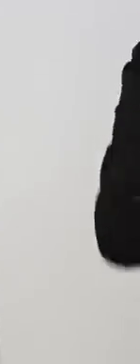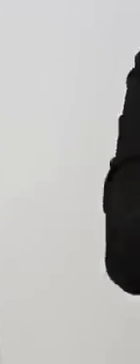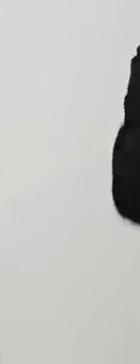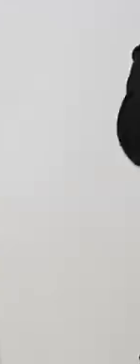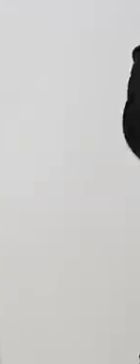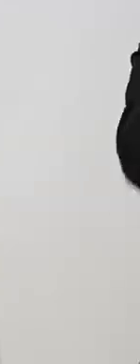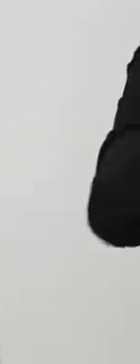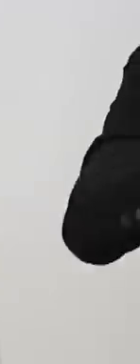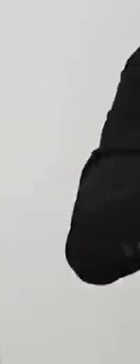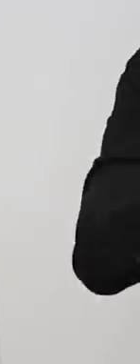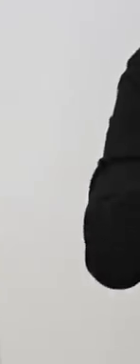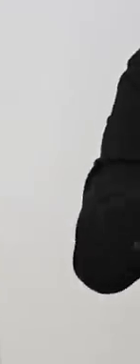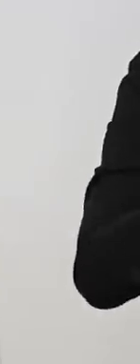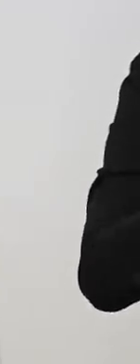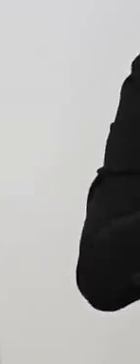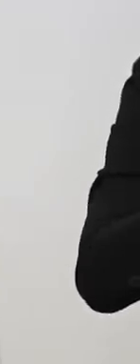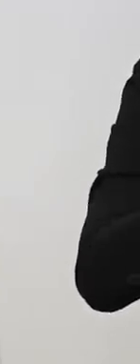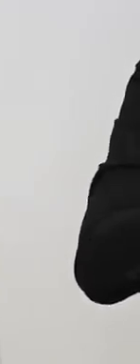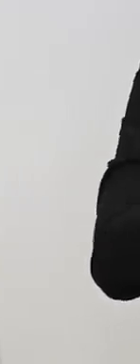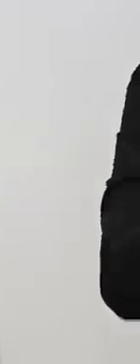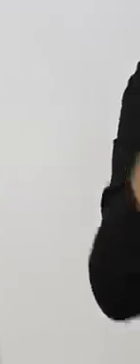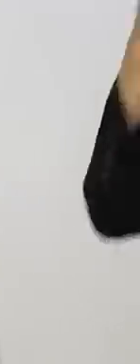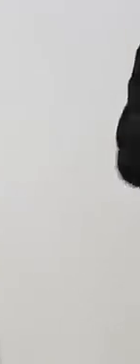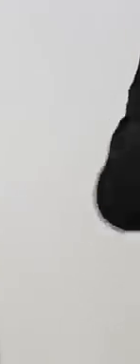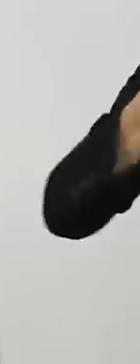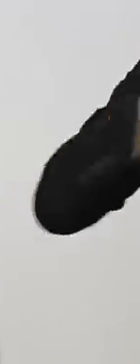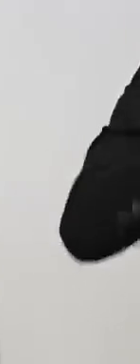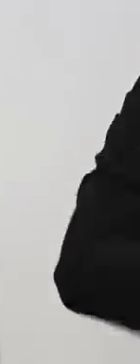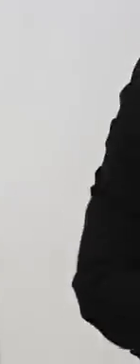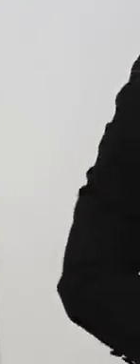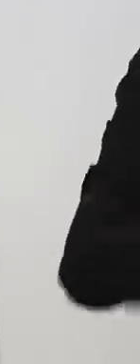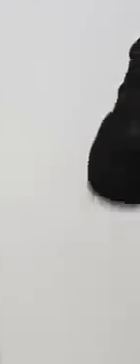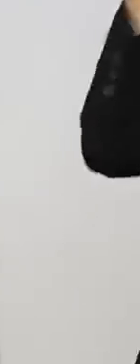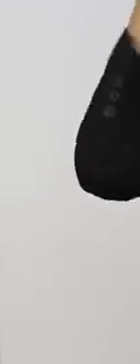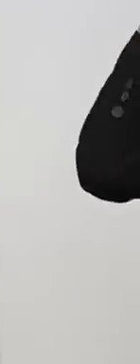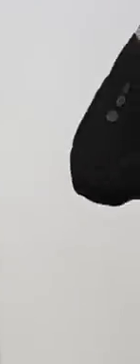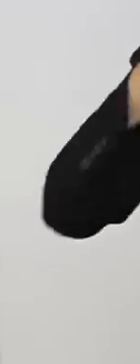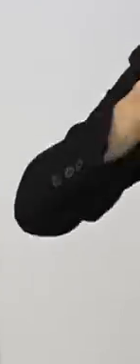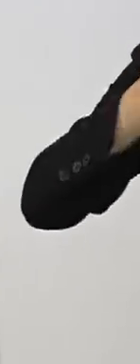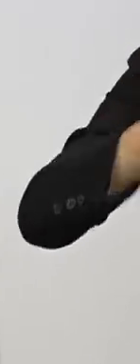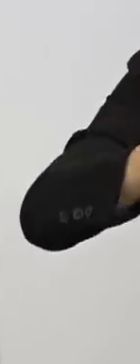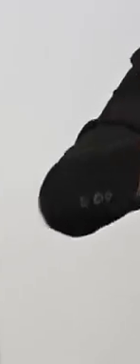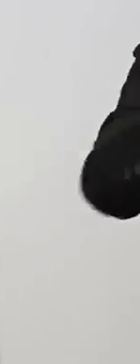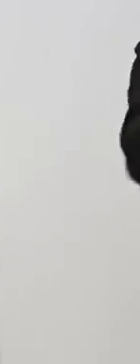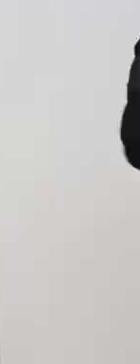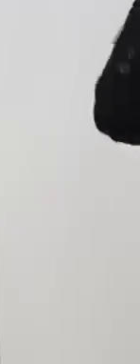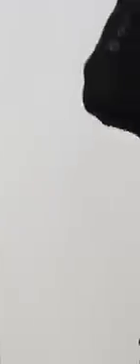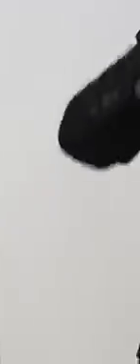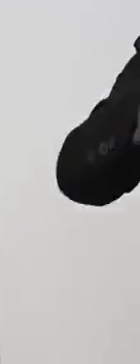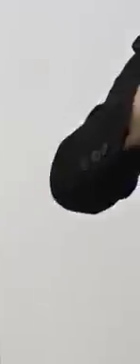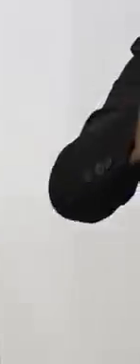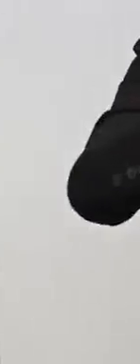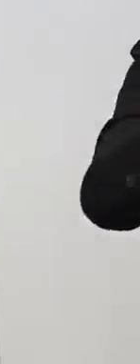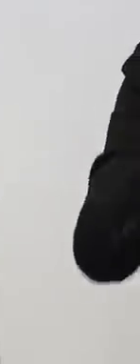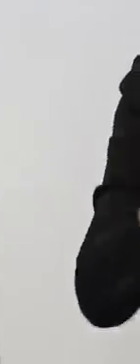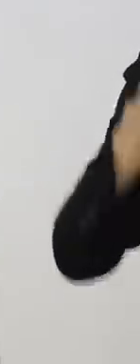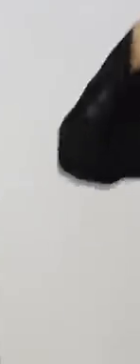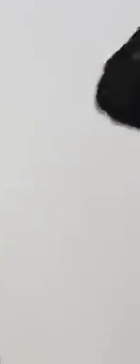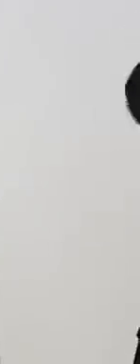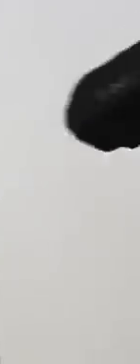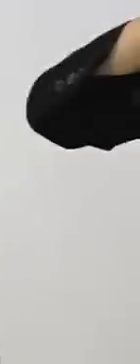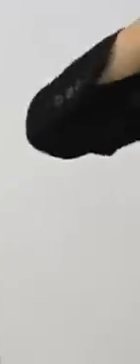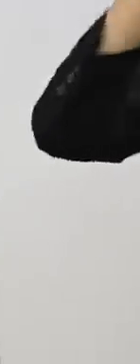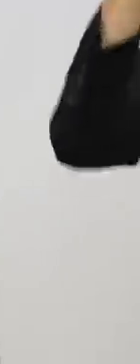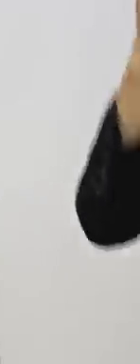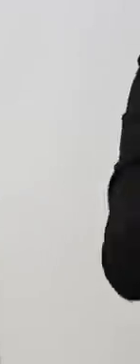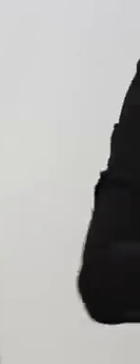닿았습니다. 이제 대한민국은 세계 7번째 달 탐사 국가로서 우주 탐사 역사에 첫 발을